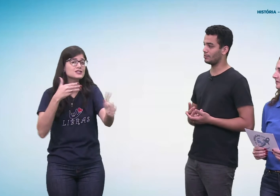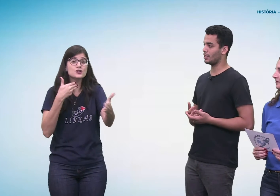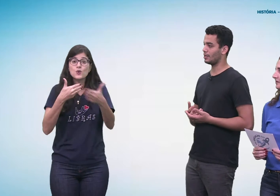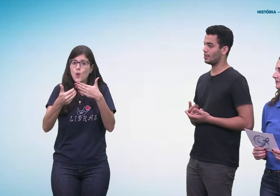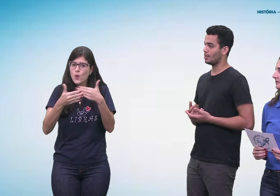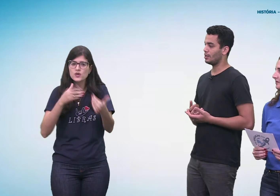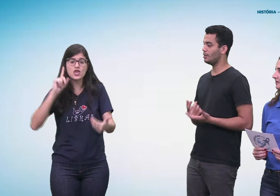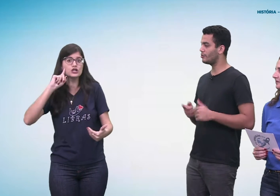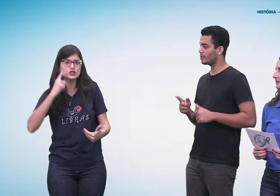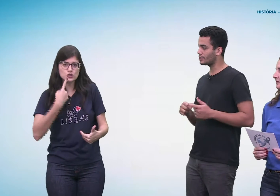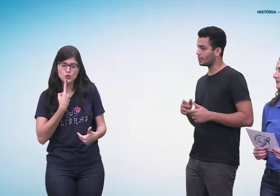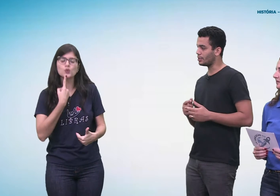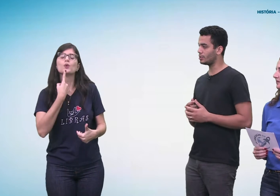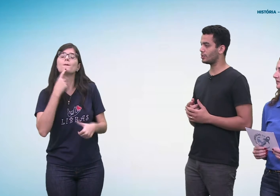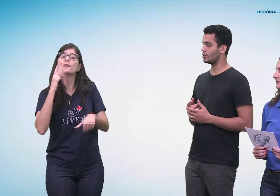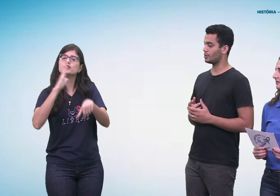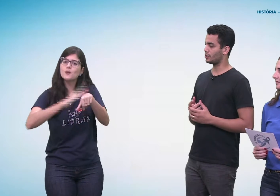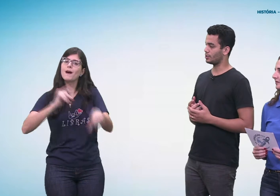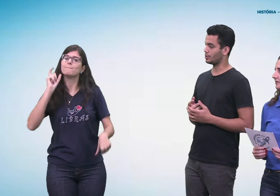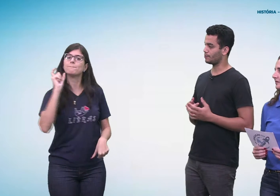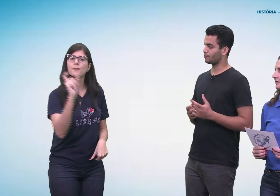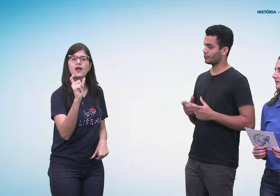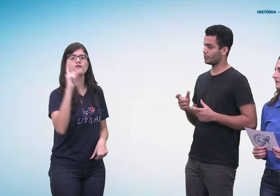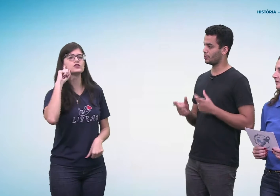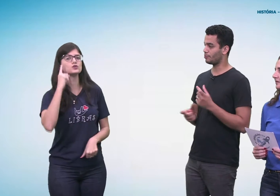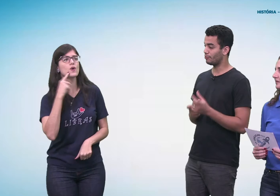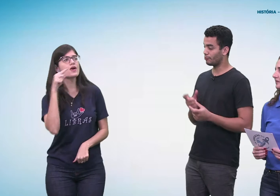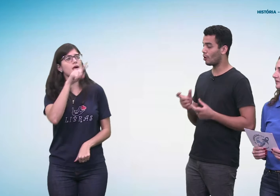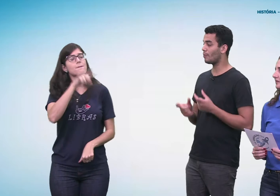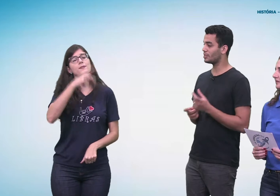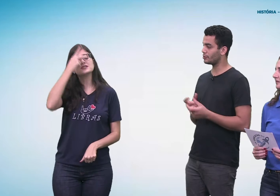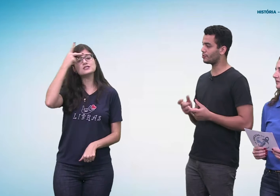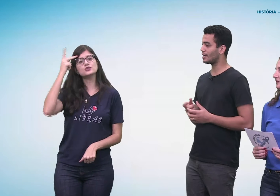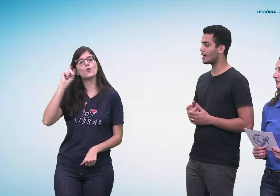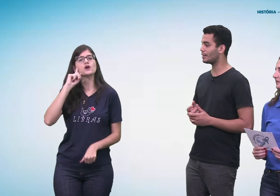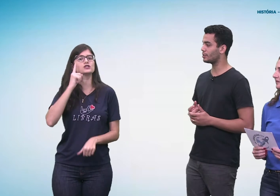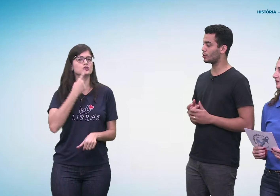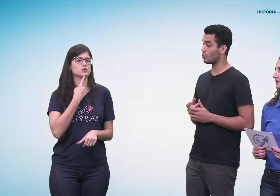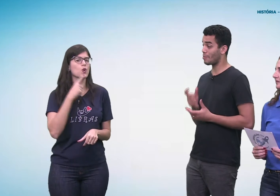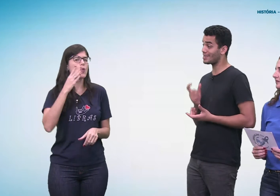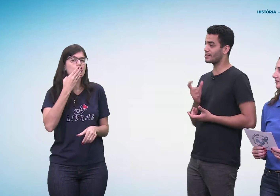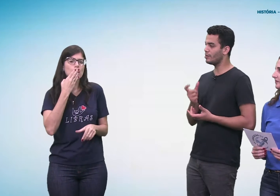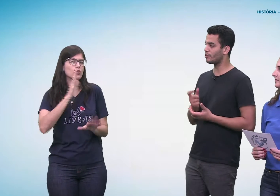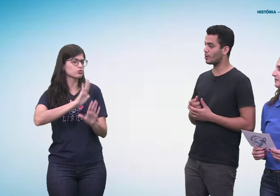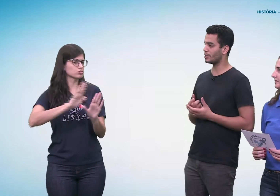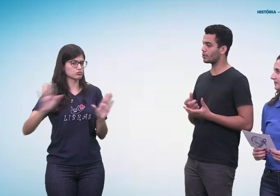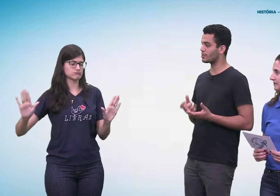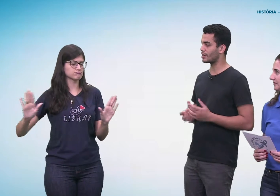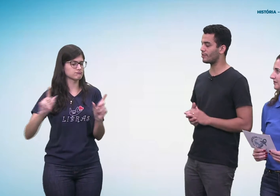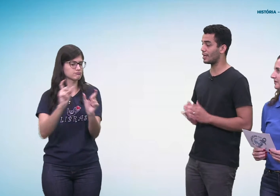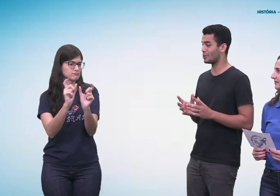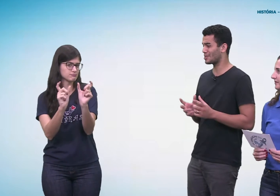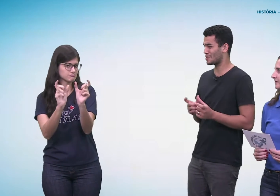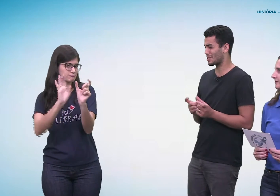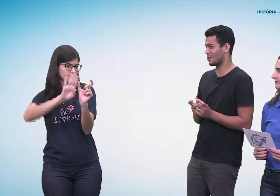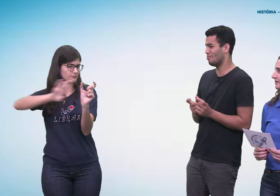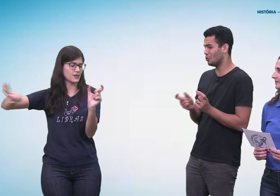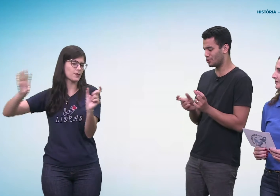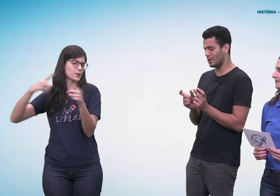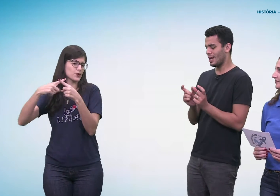também. Níveis ali de formas de falar, entendeu? Mas tem voz, ele consegue falar. Então essa expressão mudo,